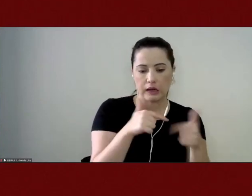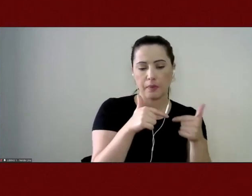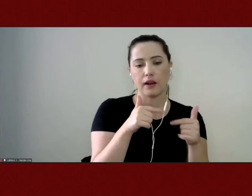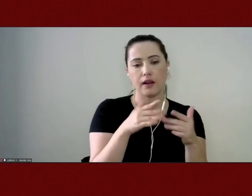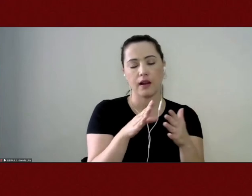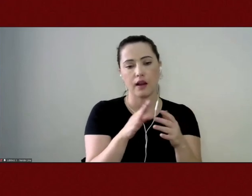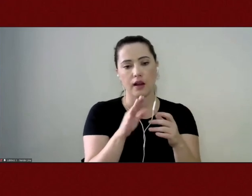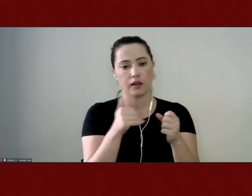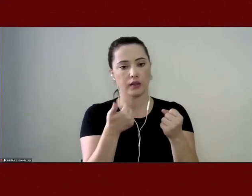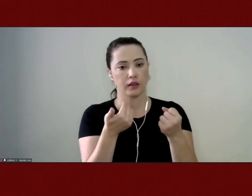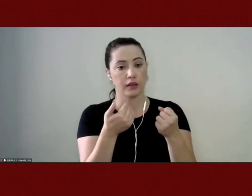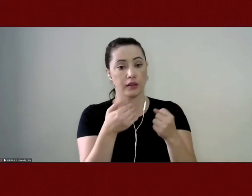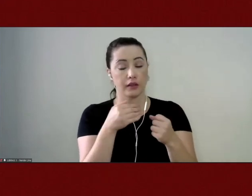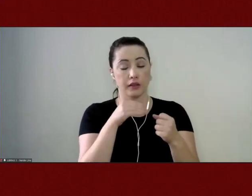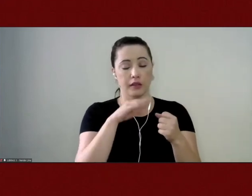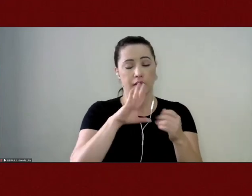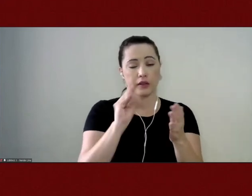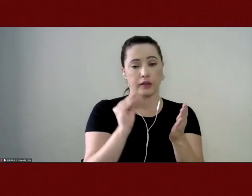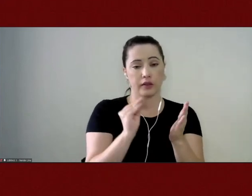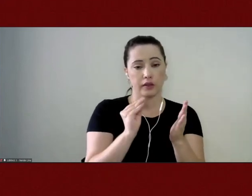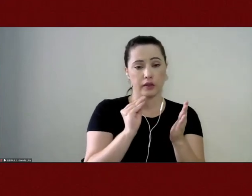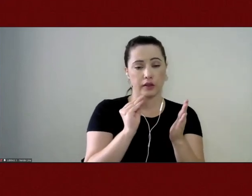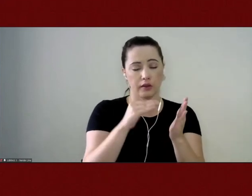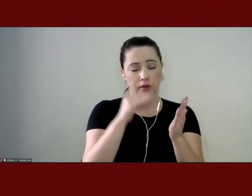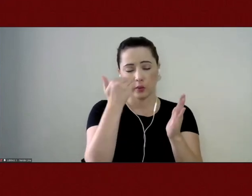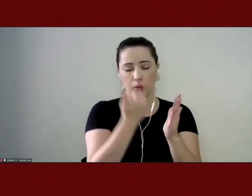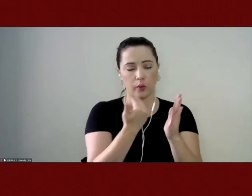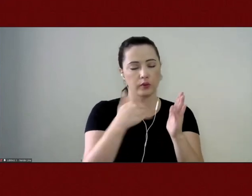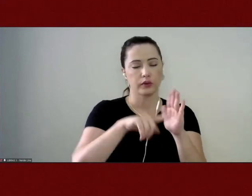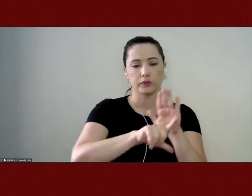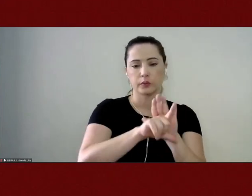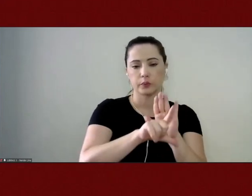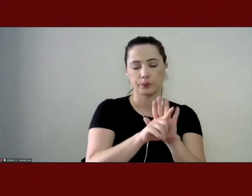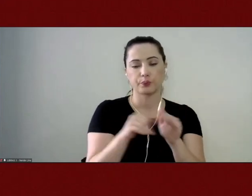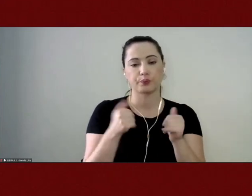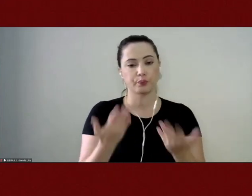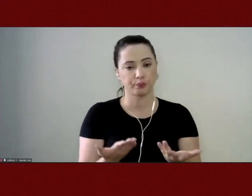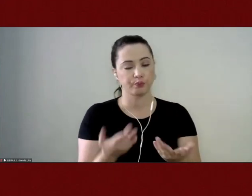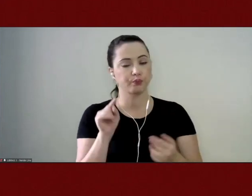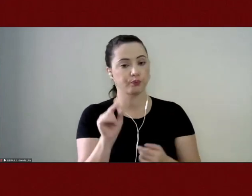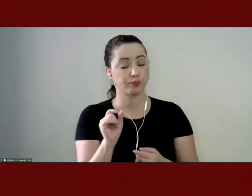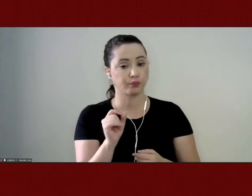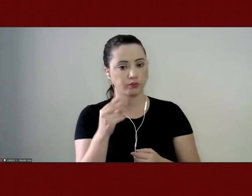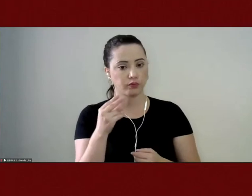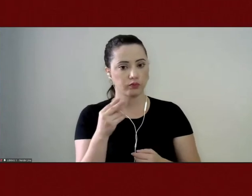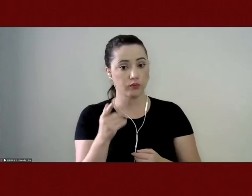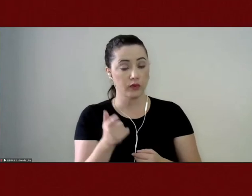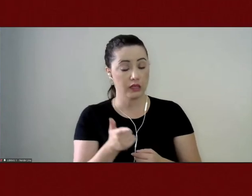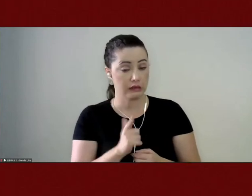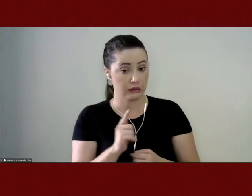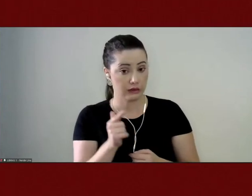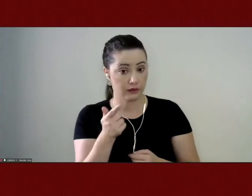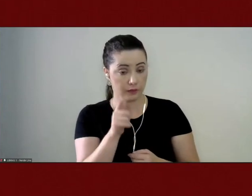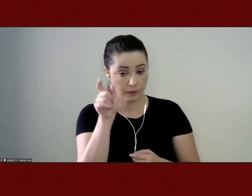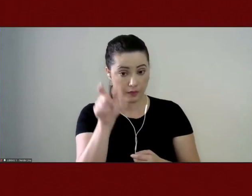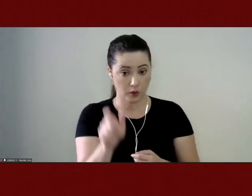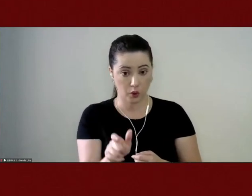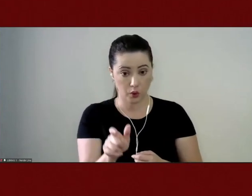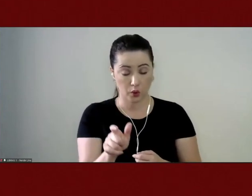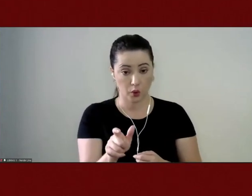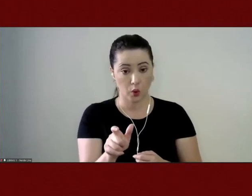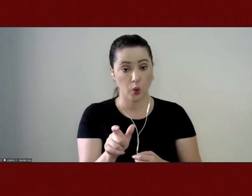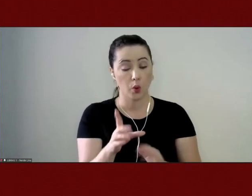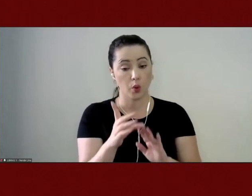do papel bélico dos Estados Unidos e seu novo prestígio internacional, decreta anistia geral